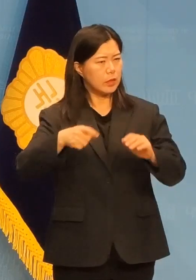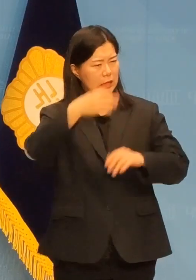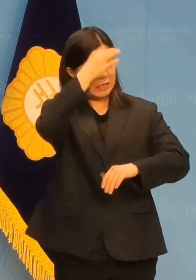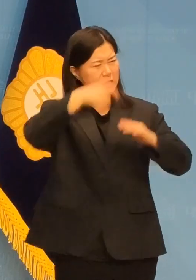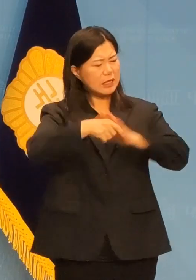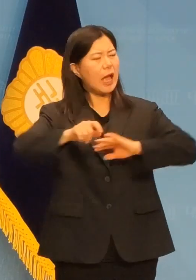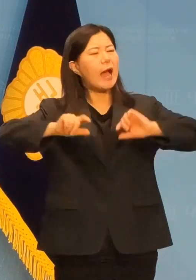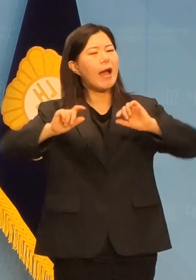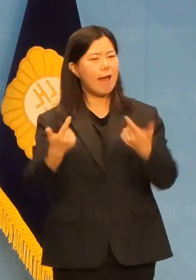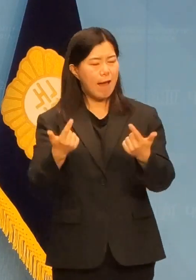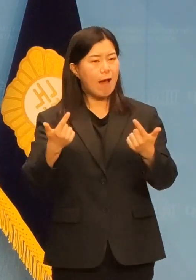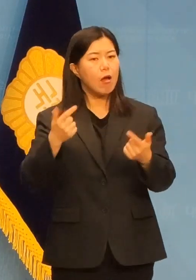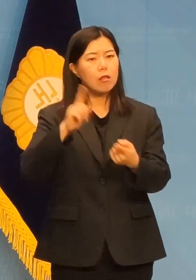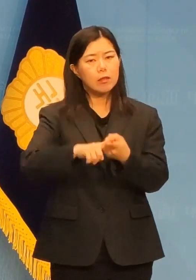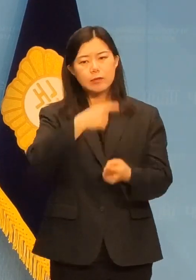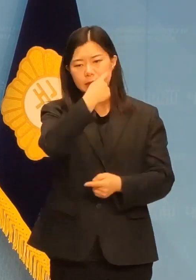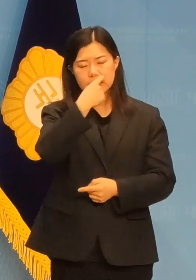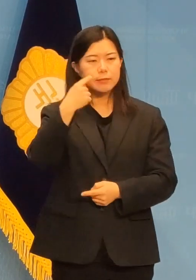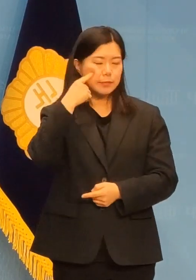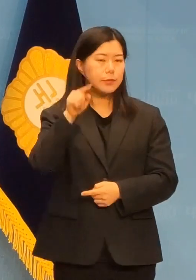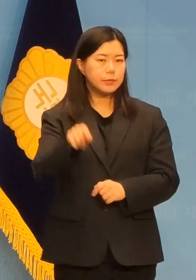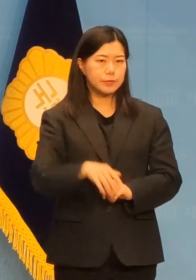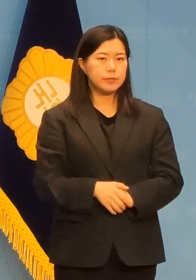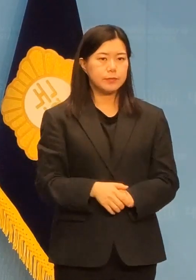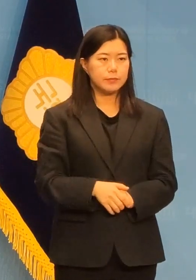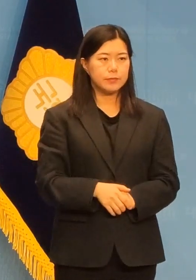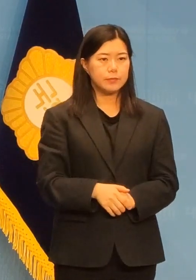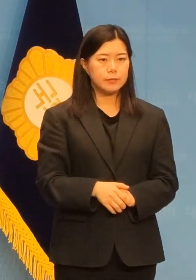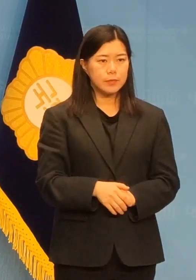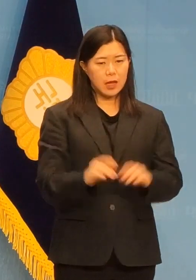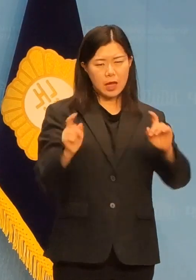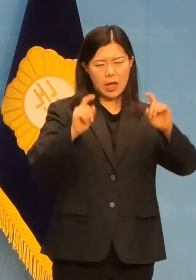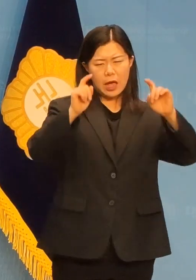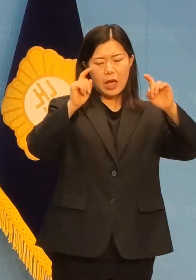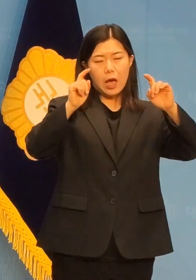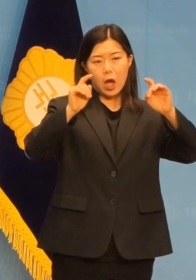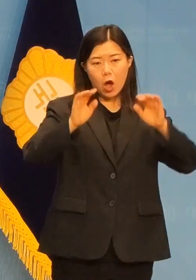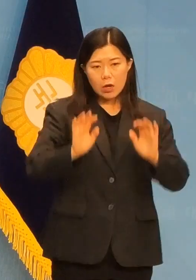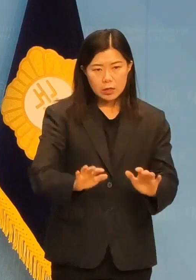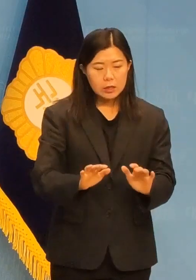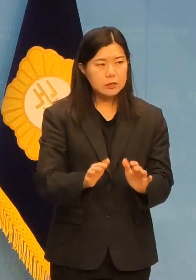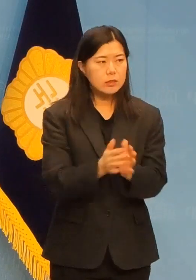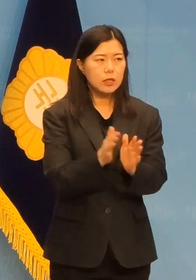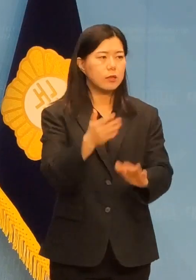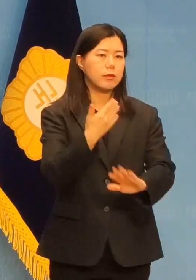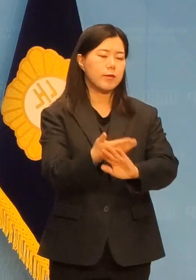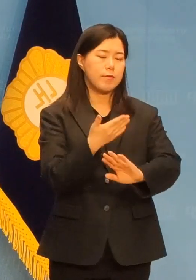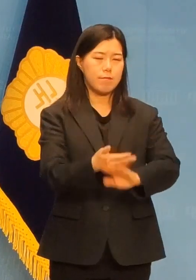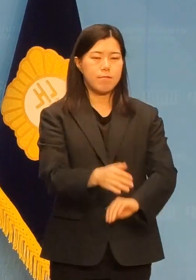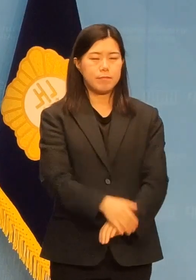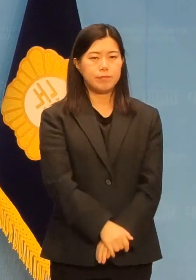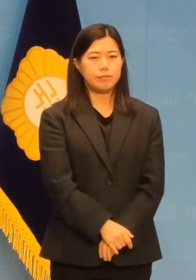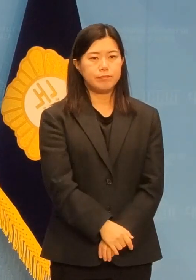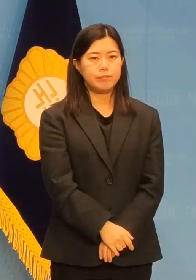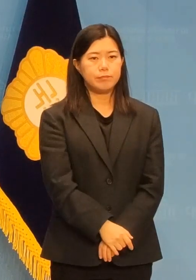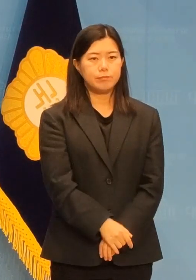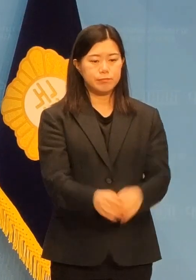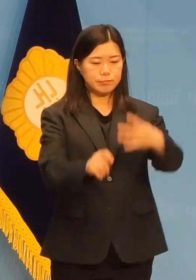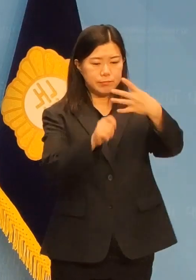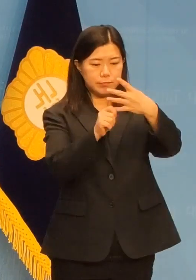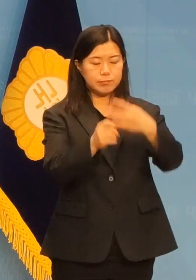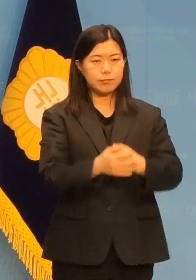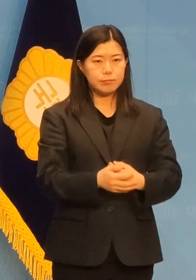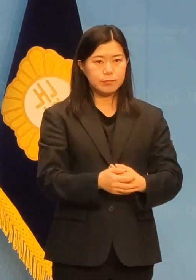탈취가 아니었다라고 하는 점을 증명해야 합니다. 싸움의 출발선이 완전히 달라졌습니다.